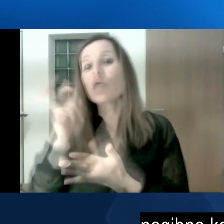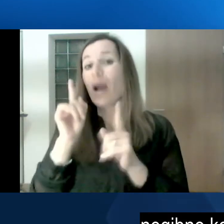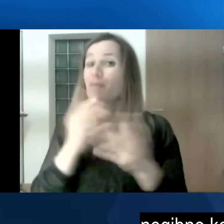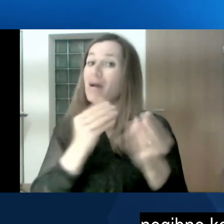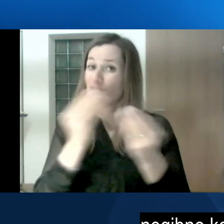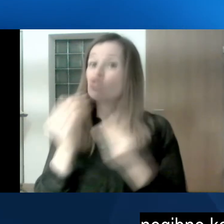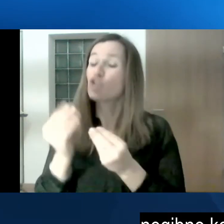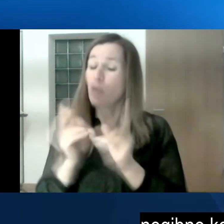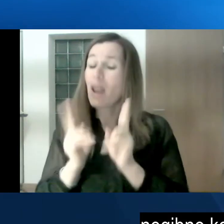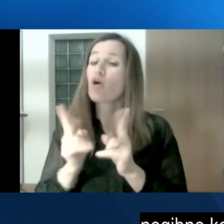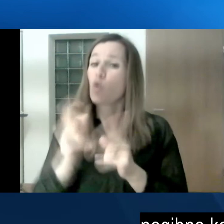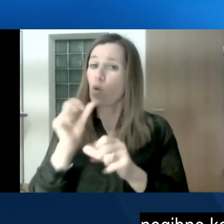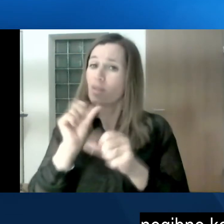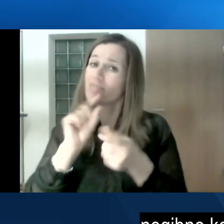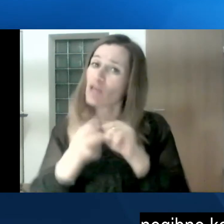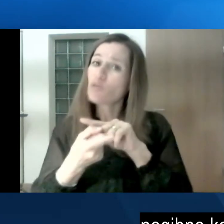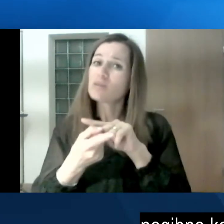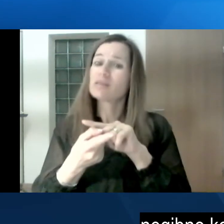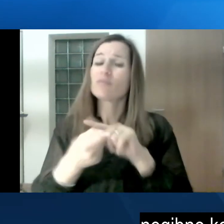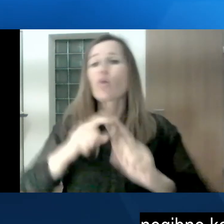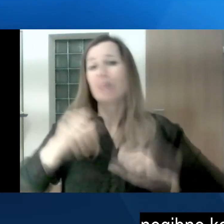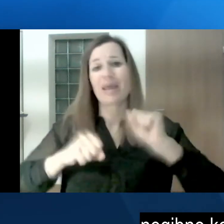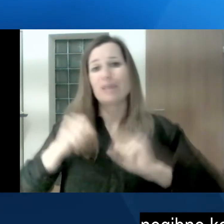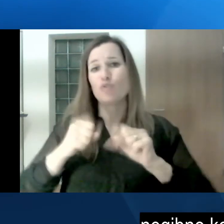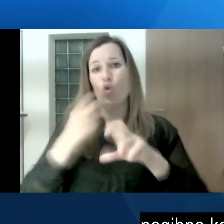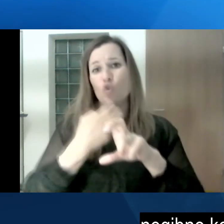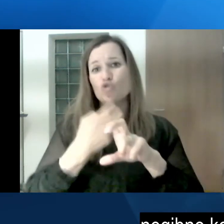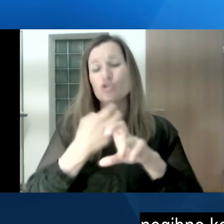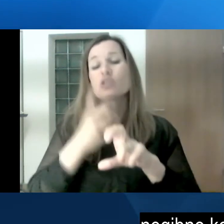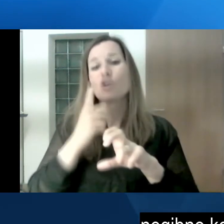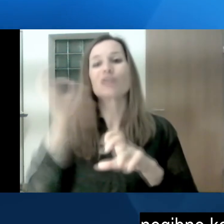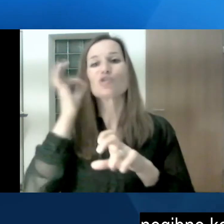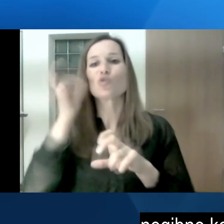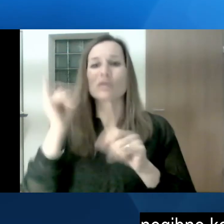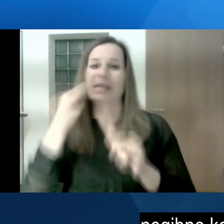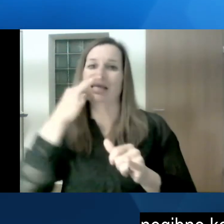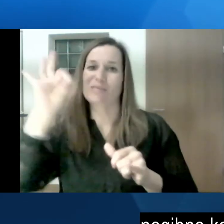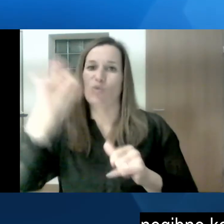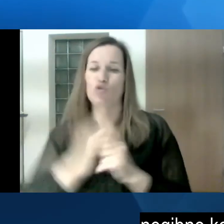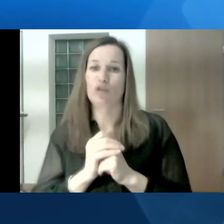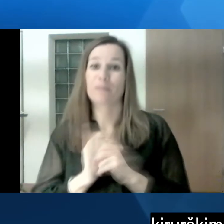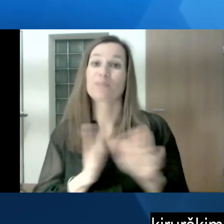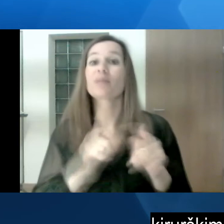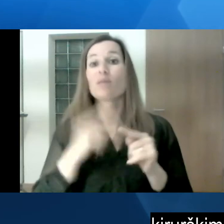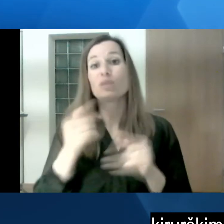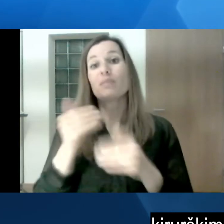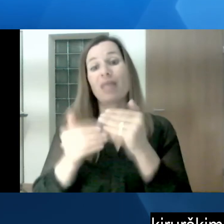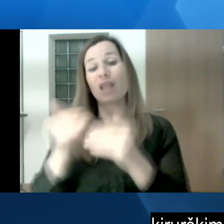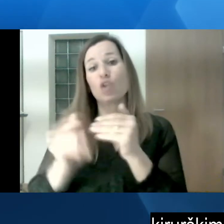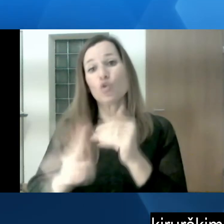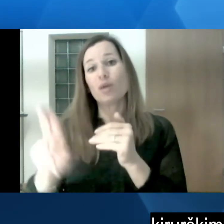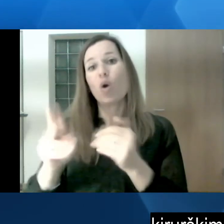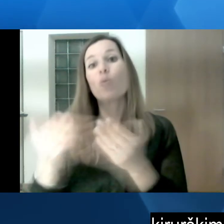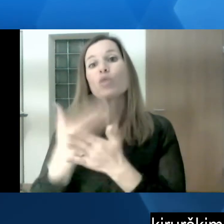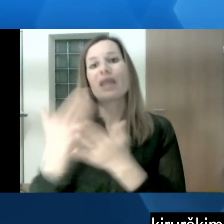nadomestimo negibno koščico, se sluh izboljša. In pa seveda nadaljujemo z modernejšimi kirurškimi